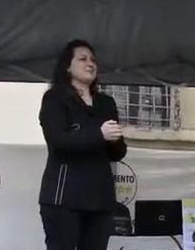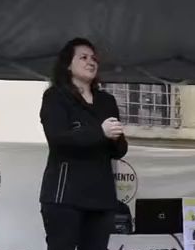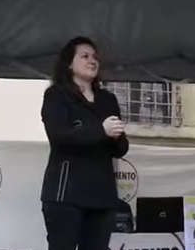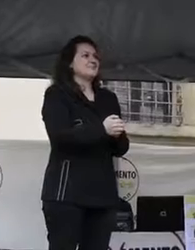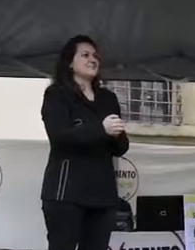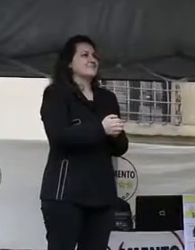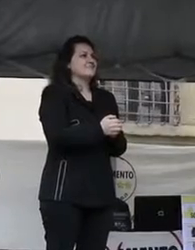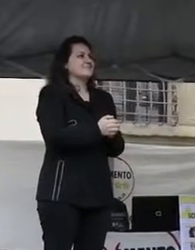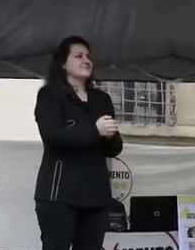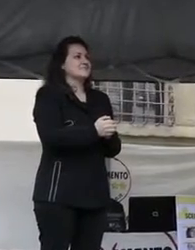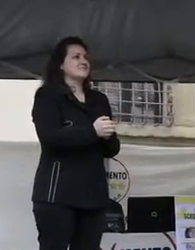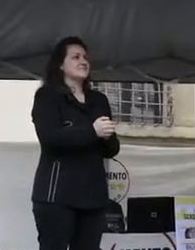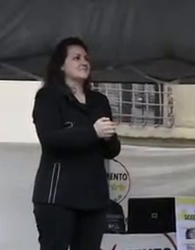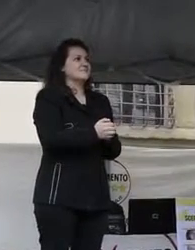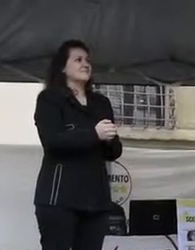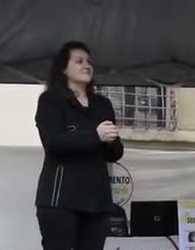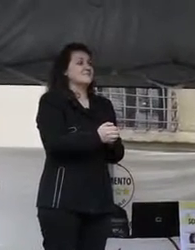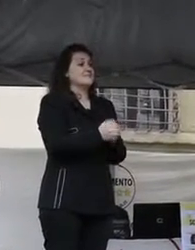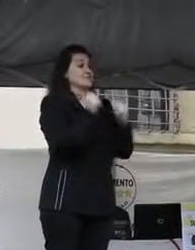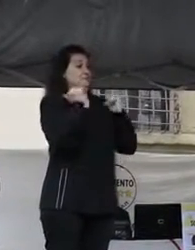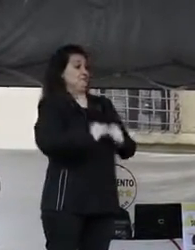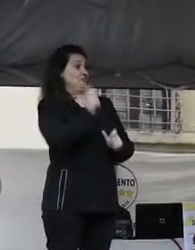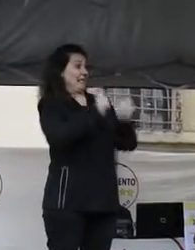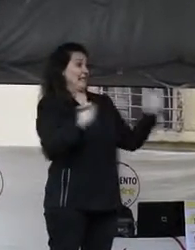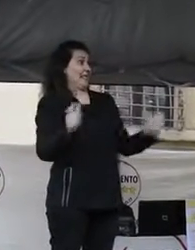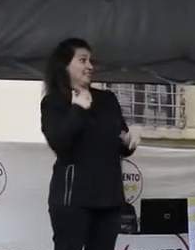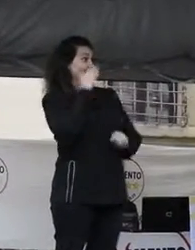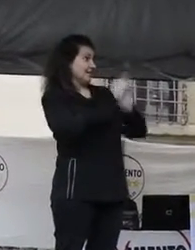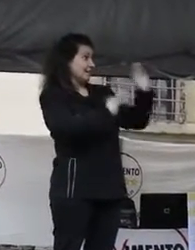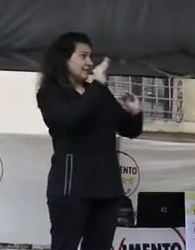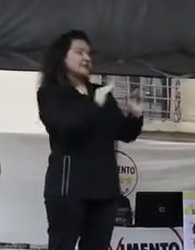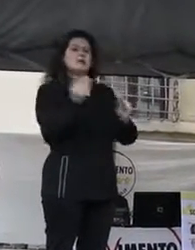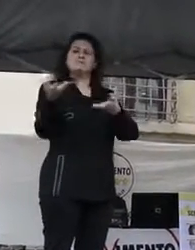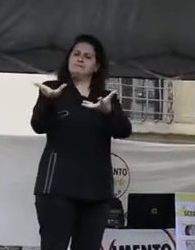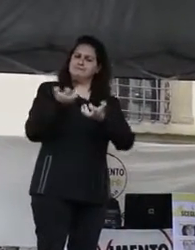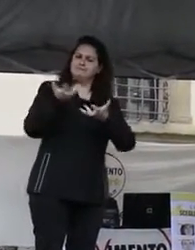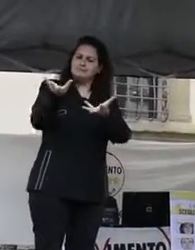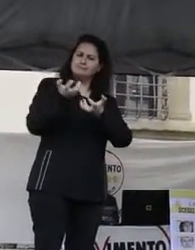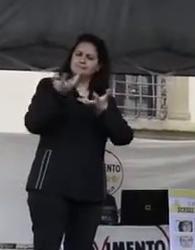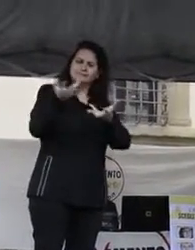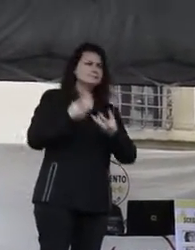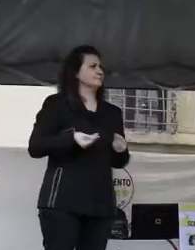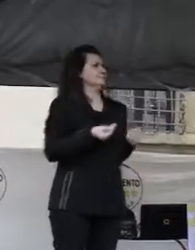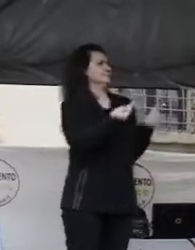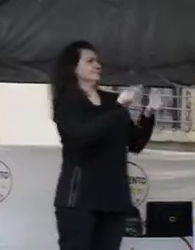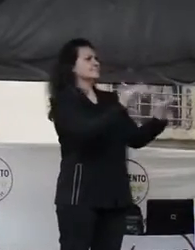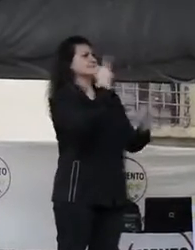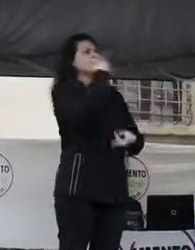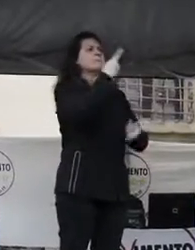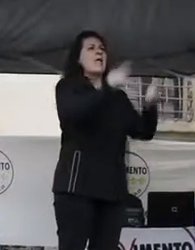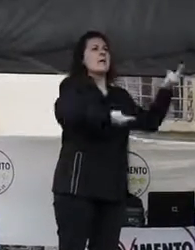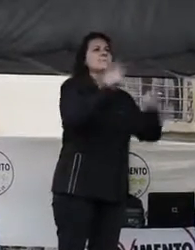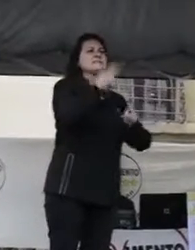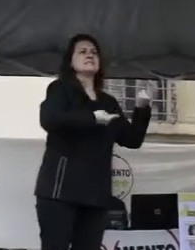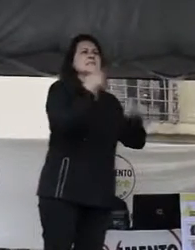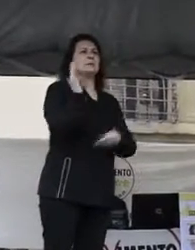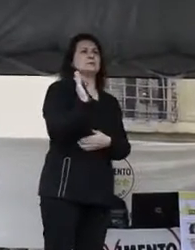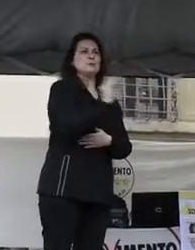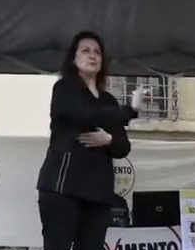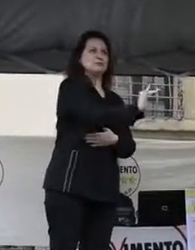recepire le istanze che provengono dalla cittadinanza e trasferirle nell'amministrazione quotidiana.